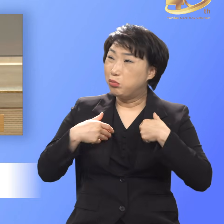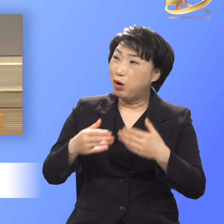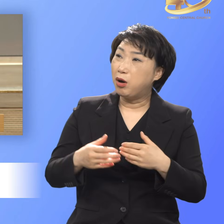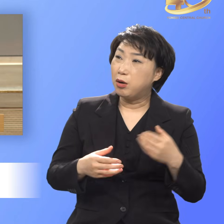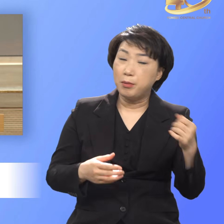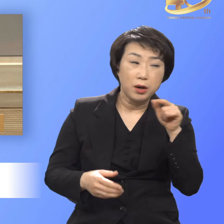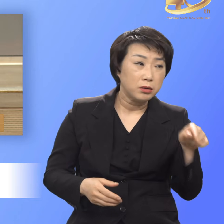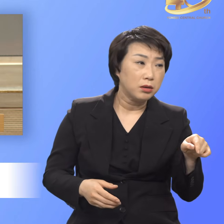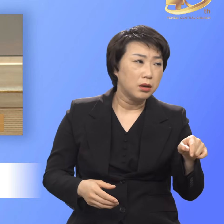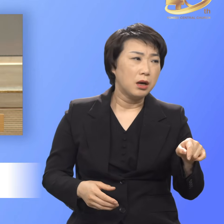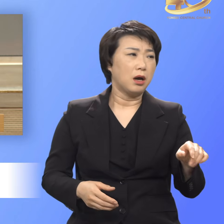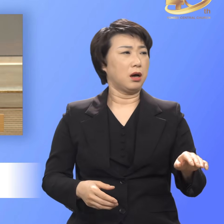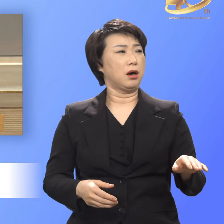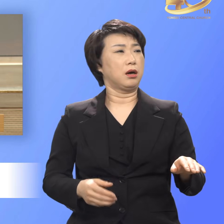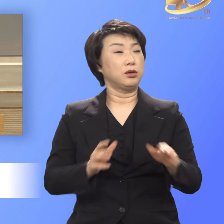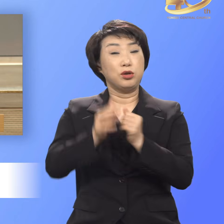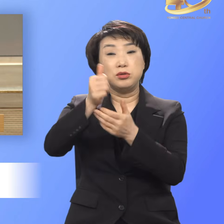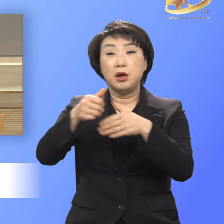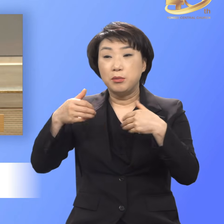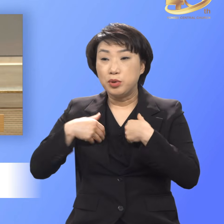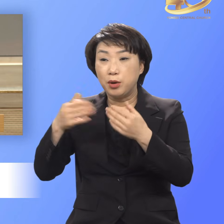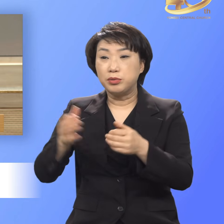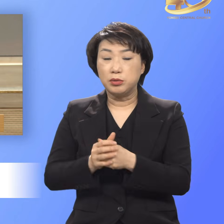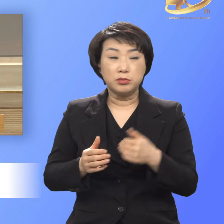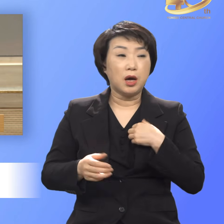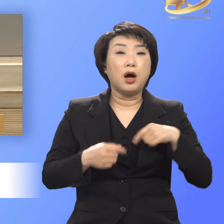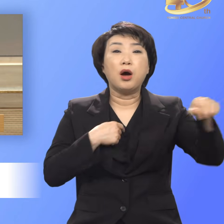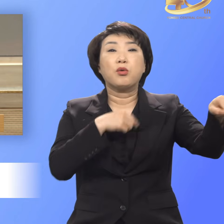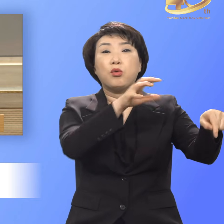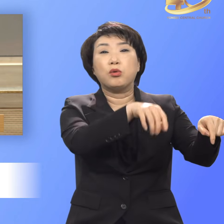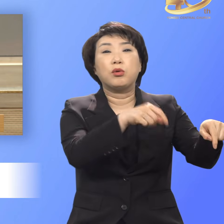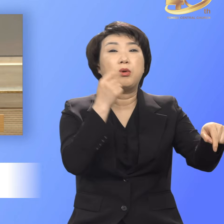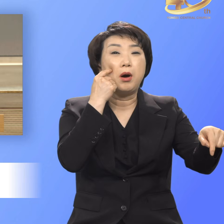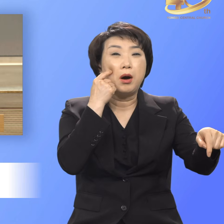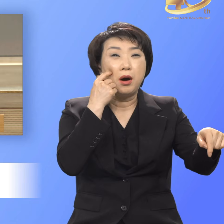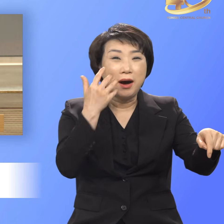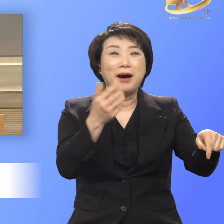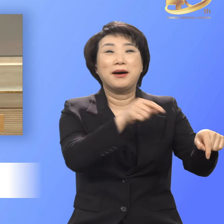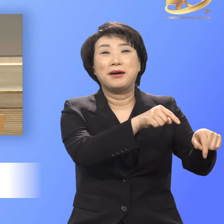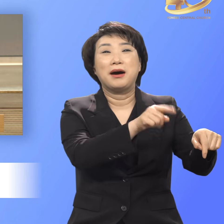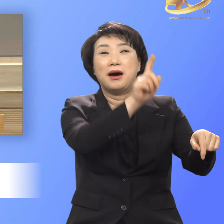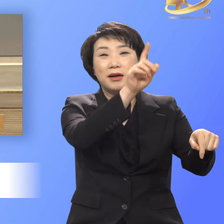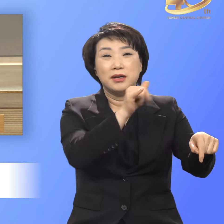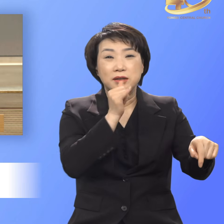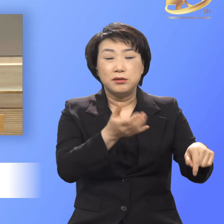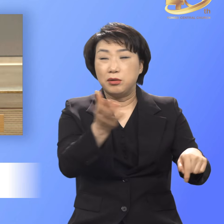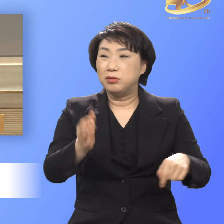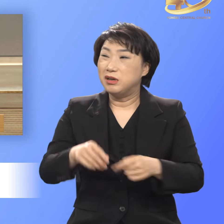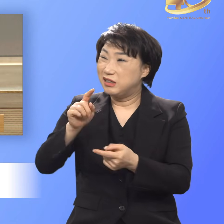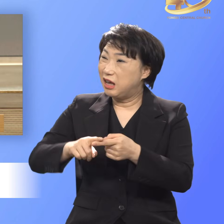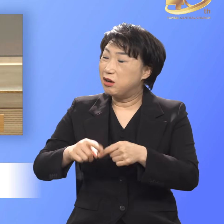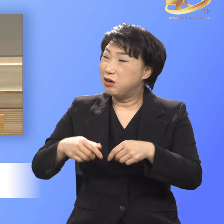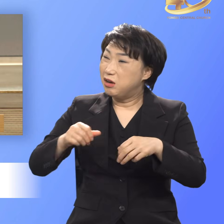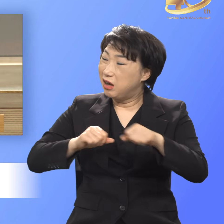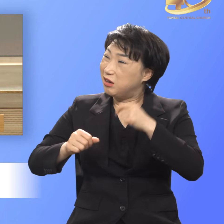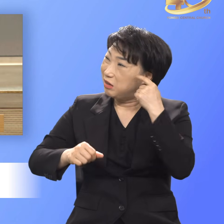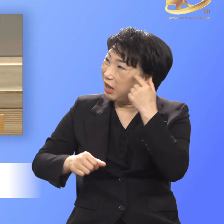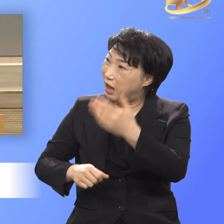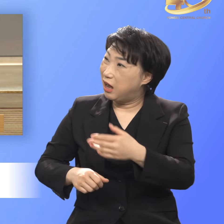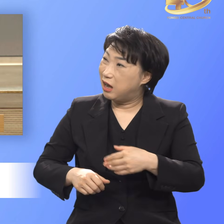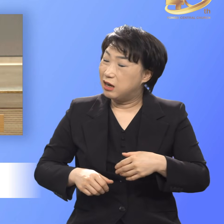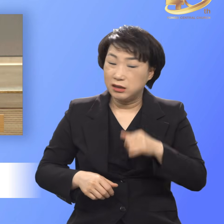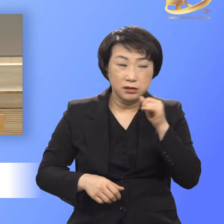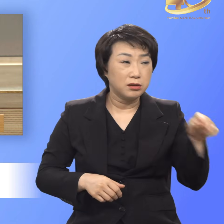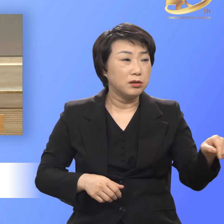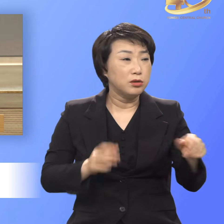없대야. 그럼 예수가 필요 없으면 너는 갈 곳이 뻔하잖아. 꼭 그렇게만 해야 돼? 그럼 예수님은 그렇게만